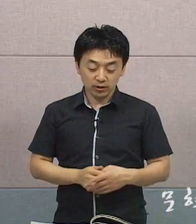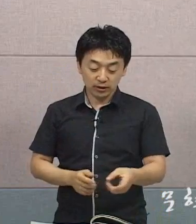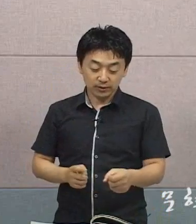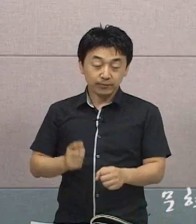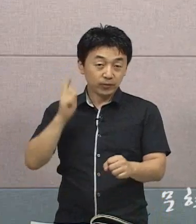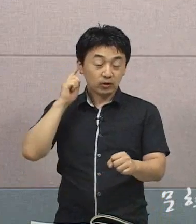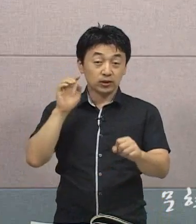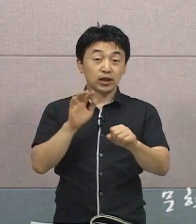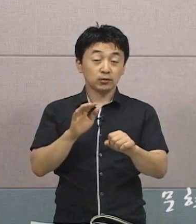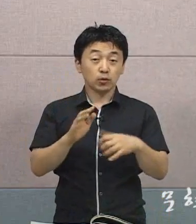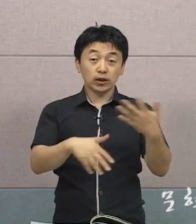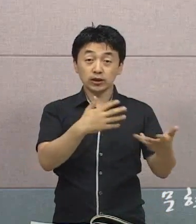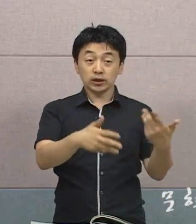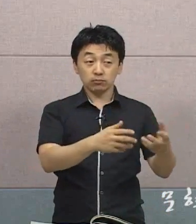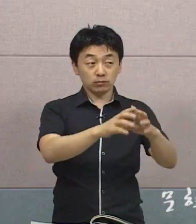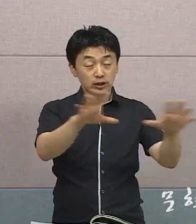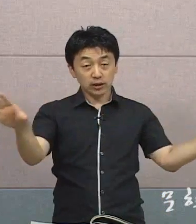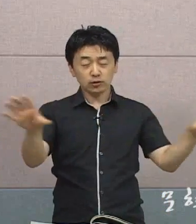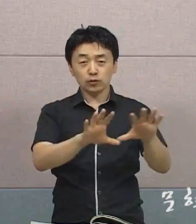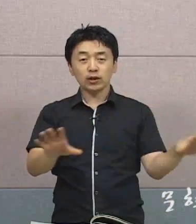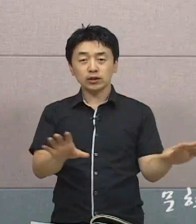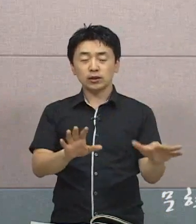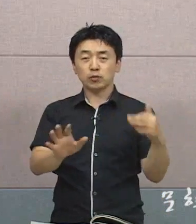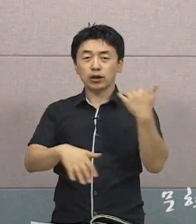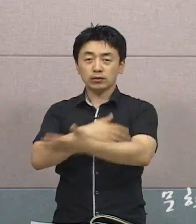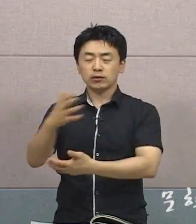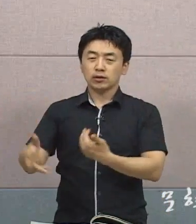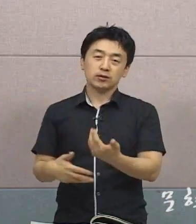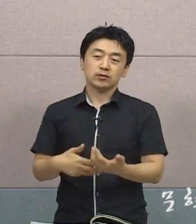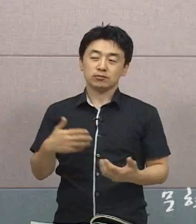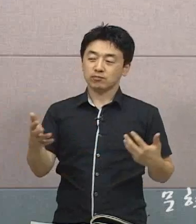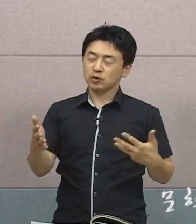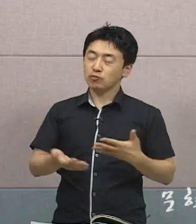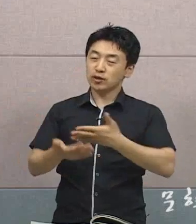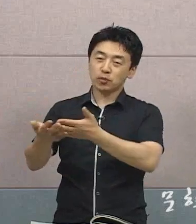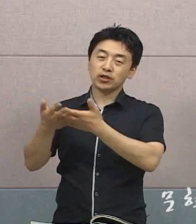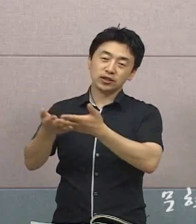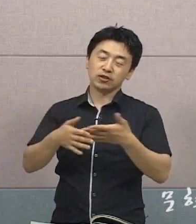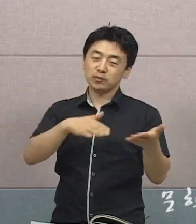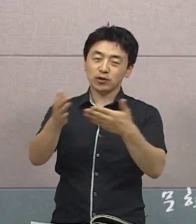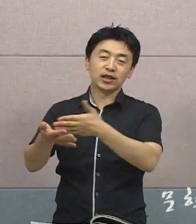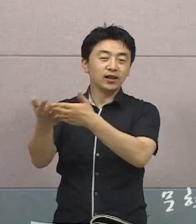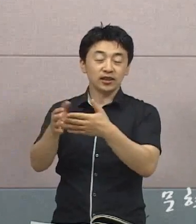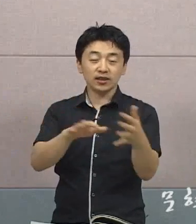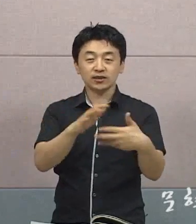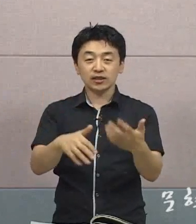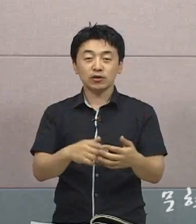예, 그냥 일상적인 농아인들이 뭔가 정부에다 뭘 이끌거나 이렇게 할 때 그때 사용하는